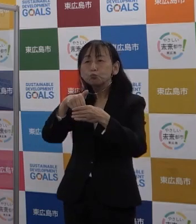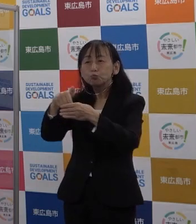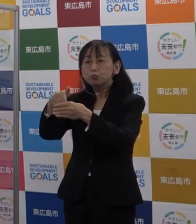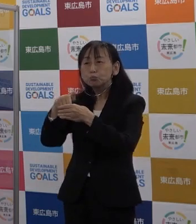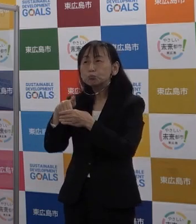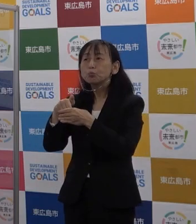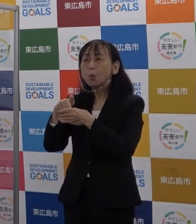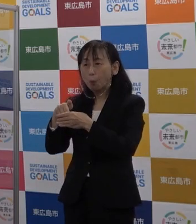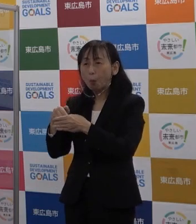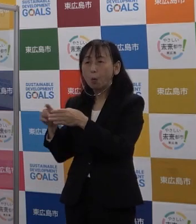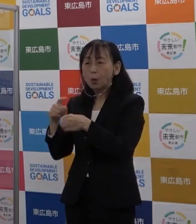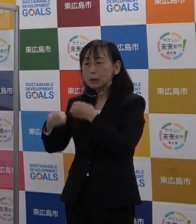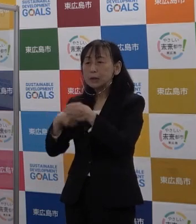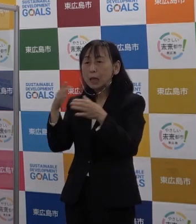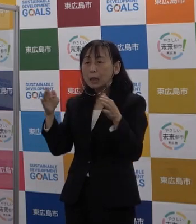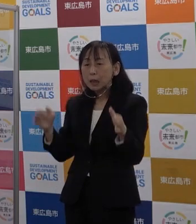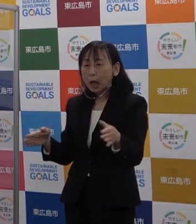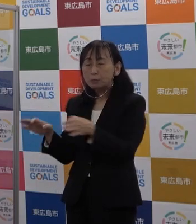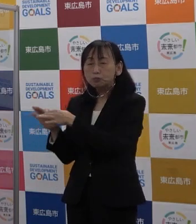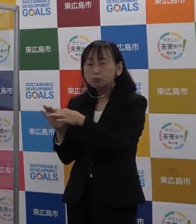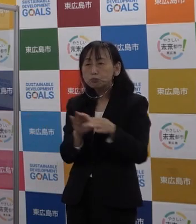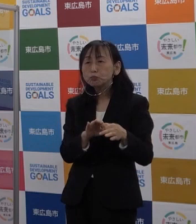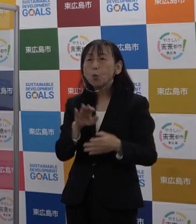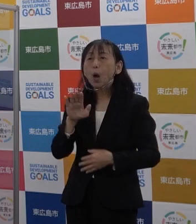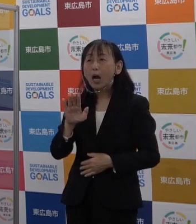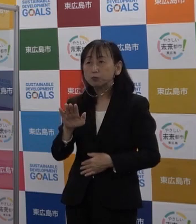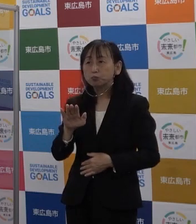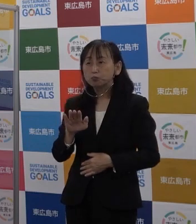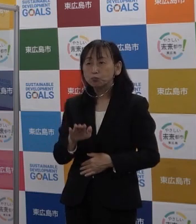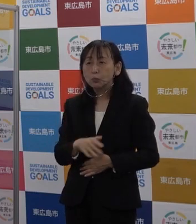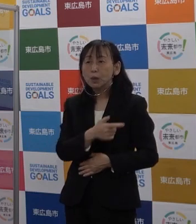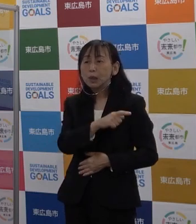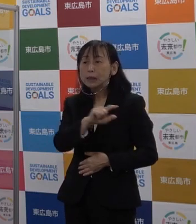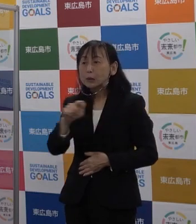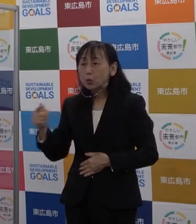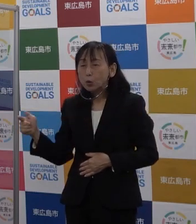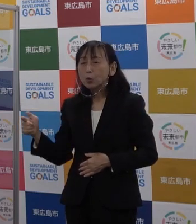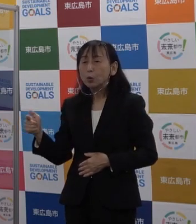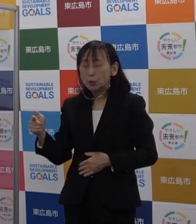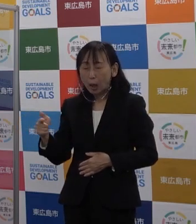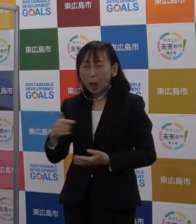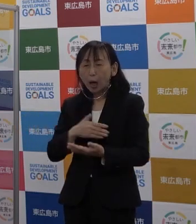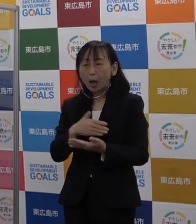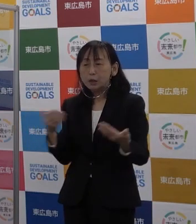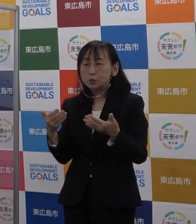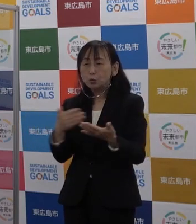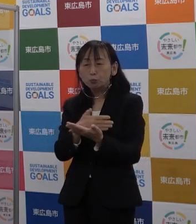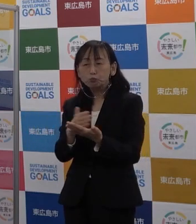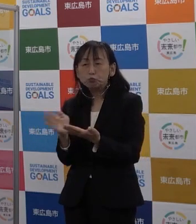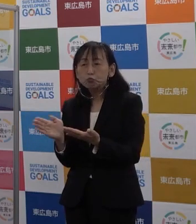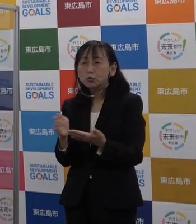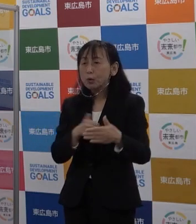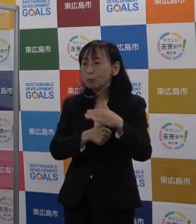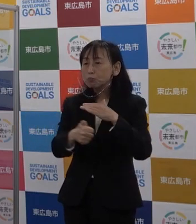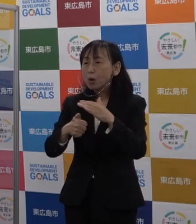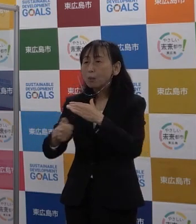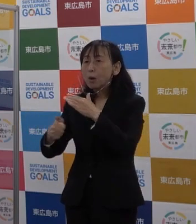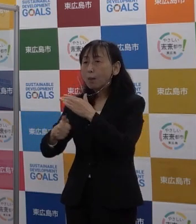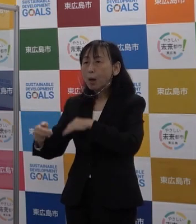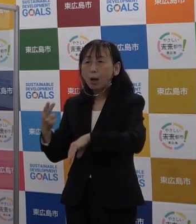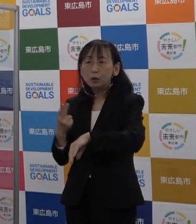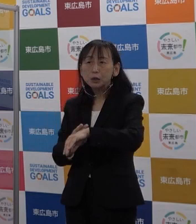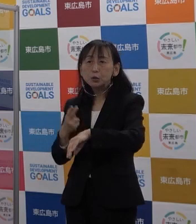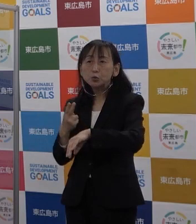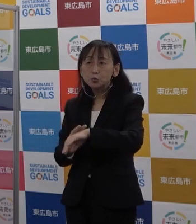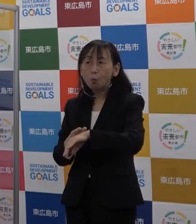らに、いろんな業種に人材派遣されることによって、スキルアップも図れると。で、